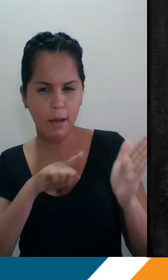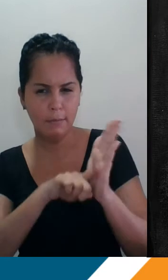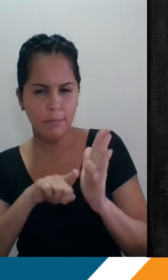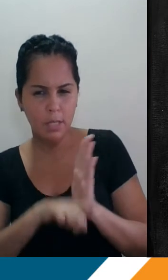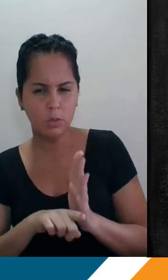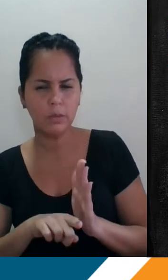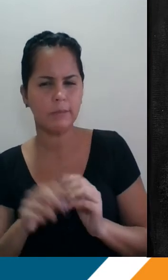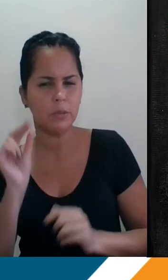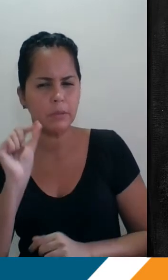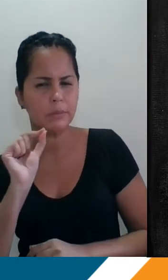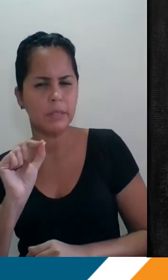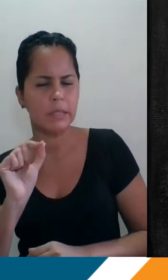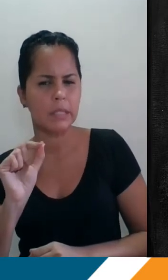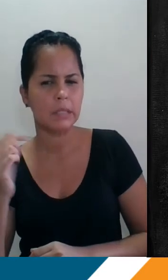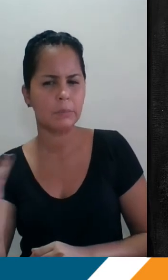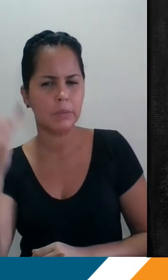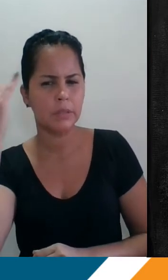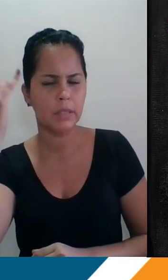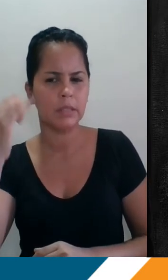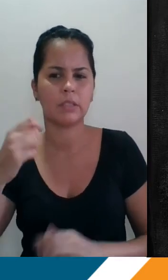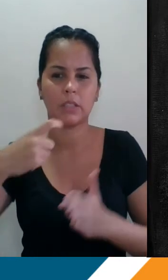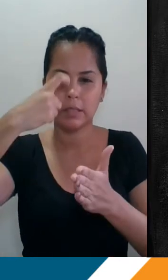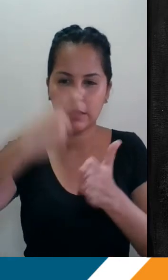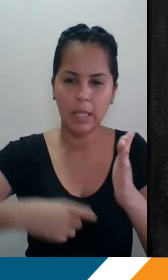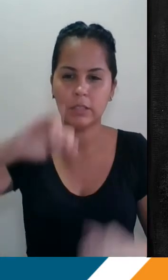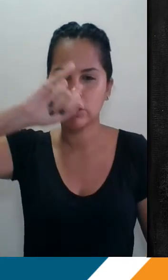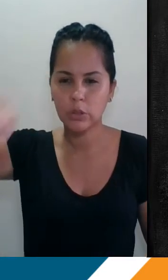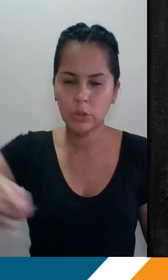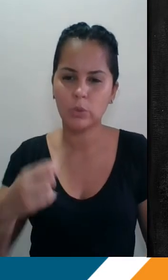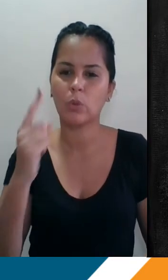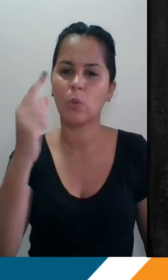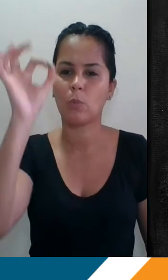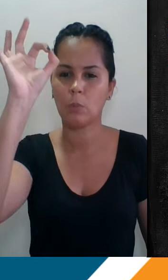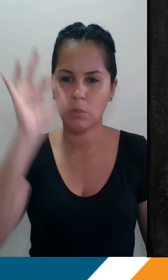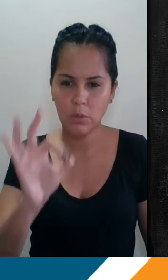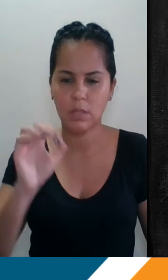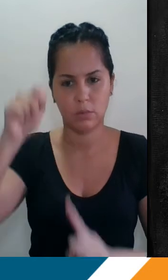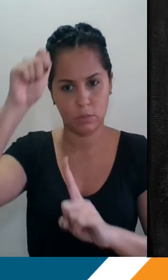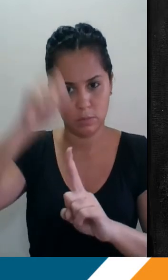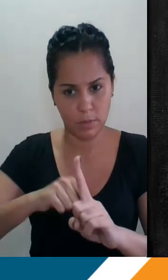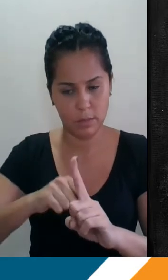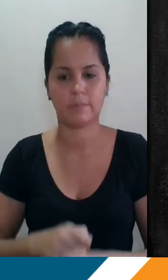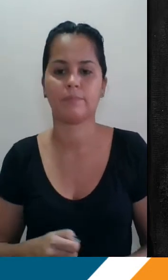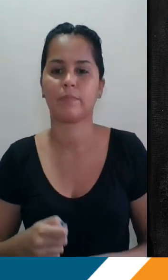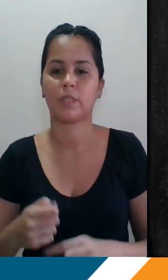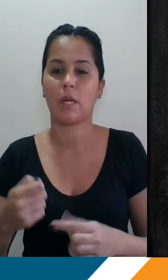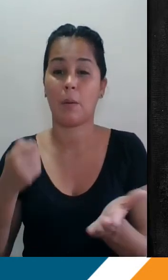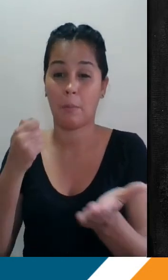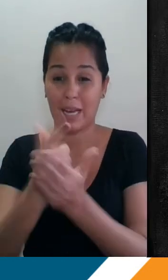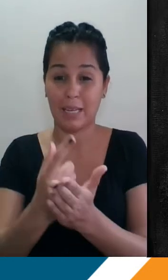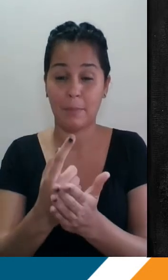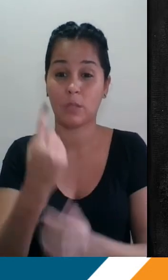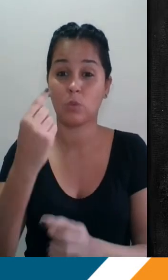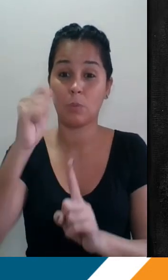informações importantes. Então, era taxa de juros de 1% ao mês, primeiro pagamento sendo um mês após a aquisição do produto, no valor